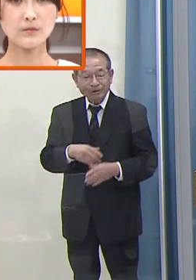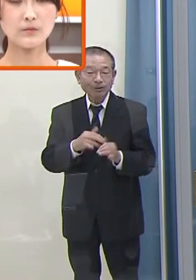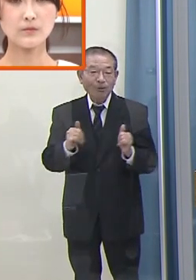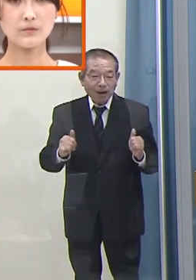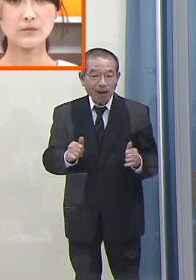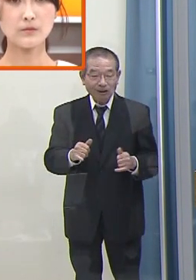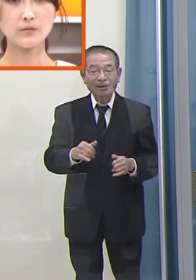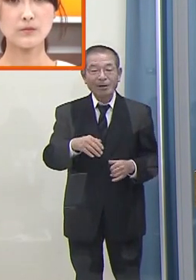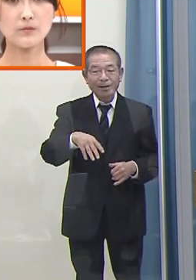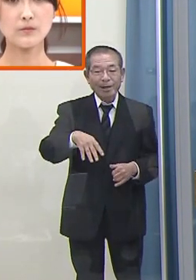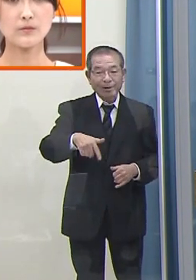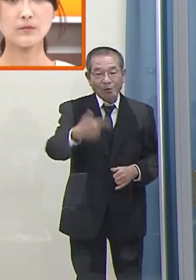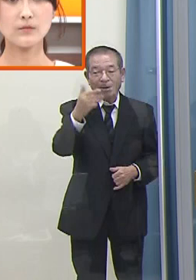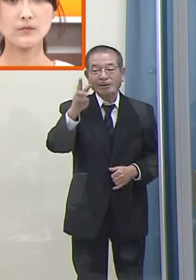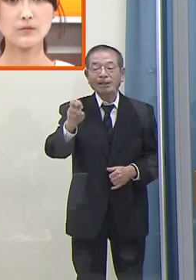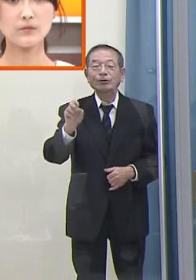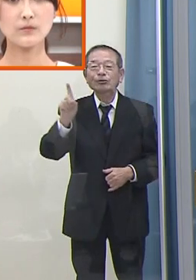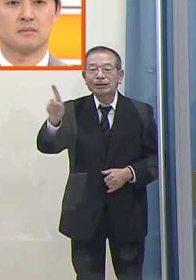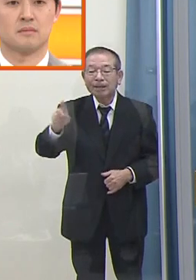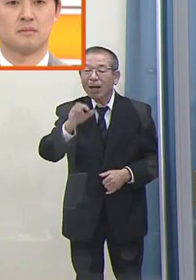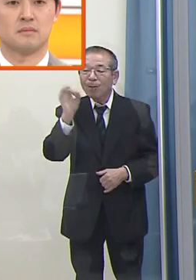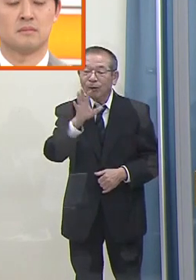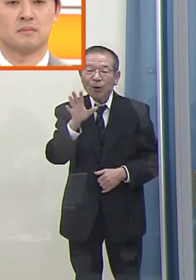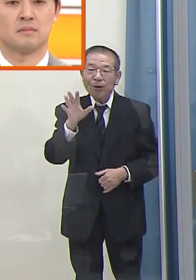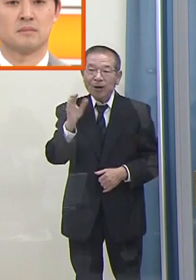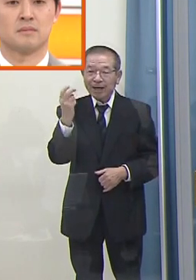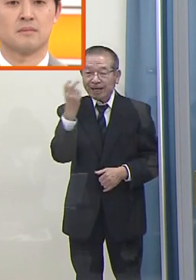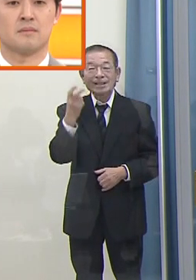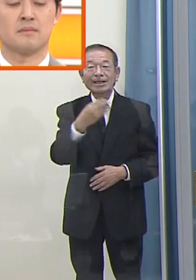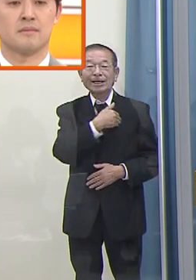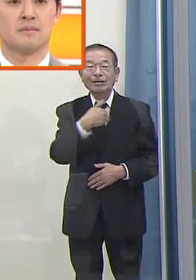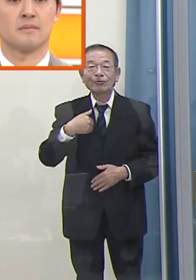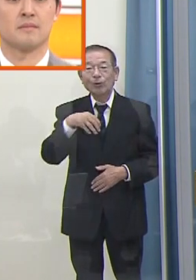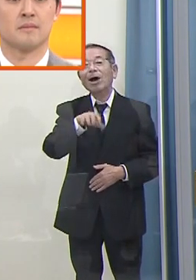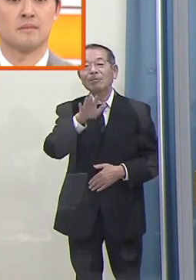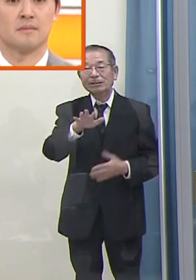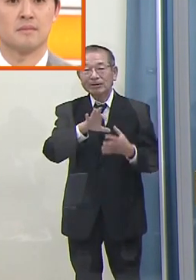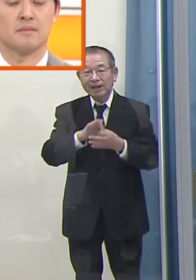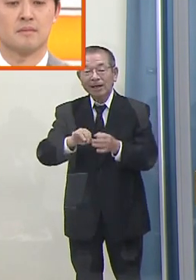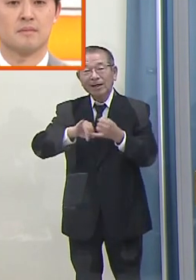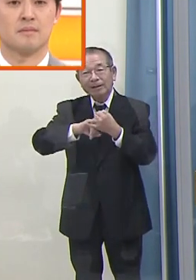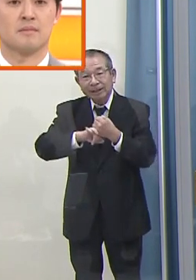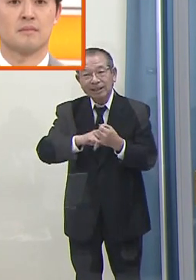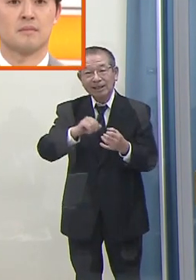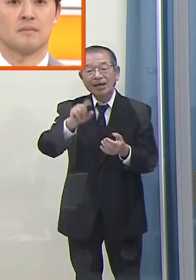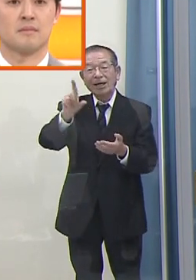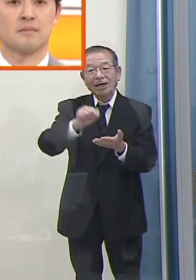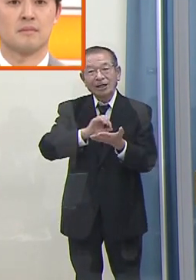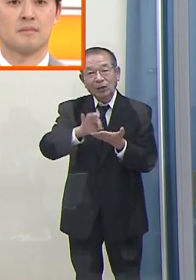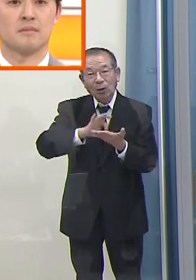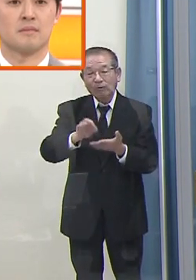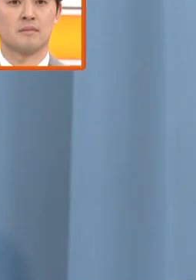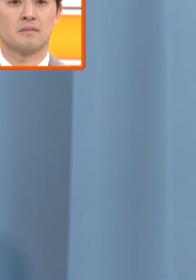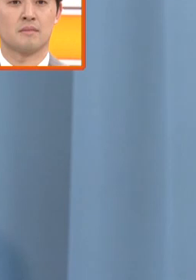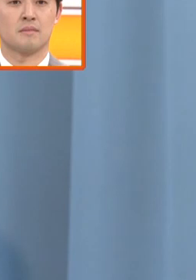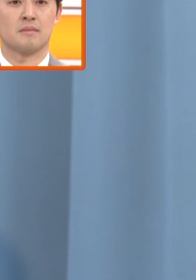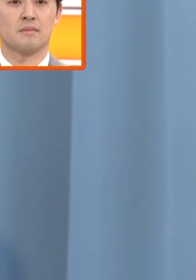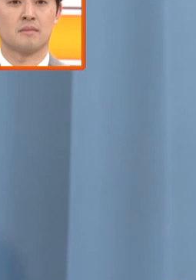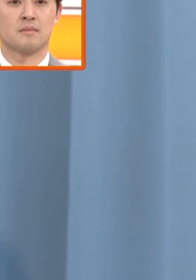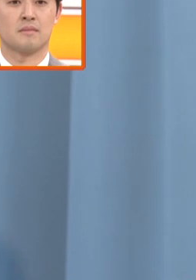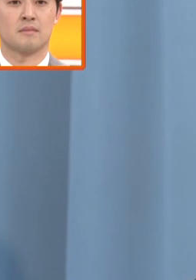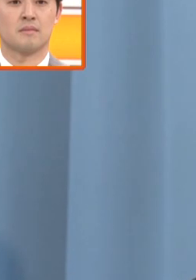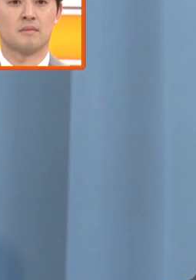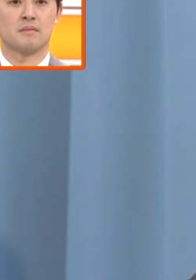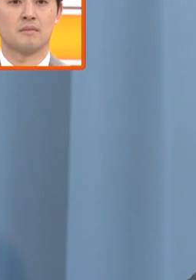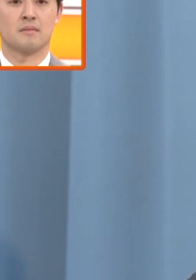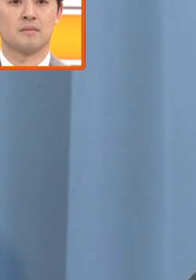行う無症状者を対象とした無料検査の活用を呼びかけました医療の逼迫は何